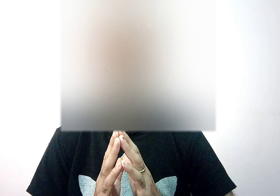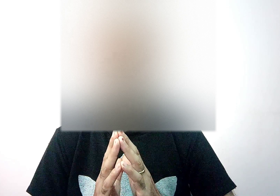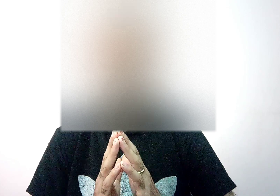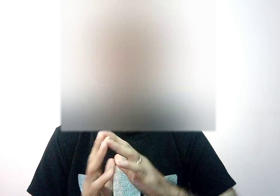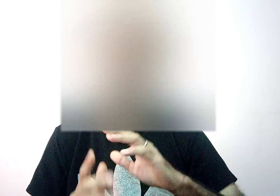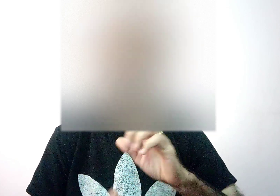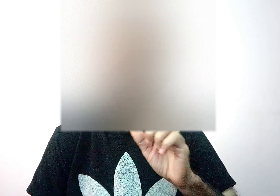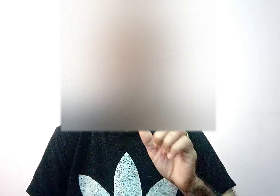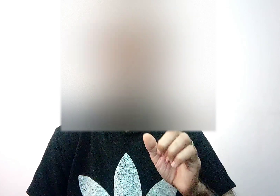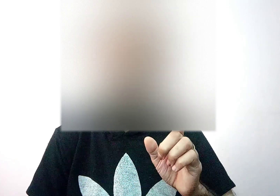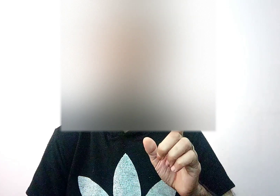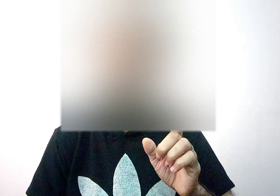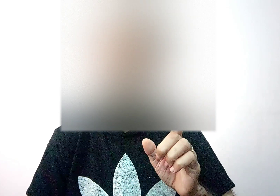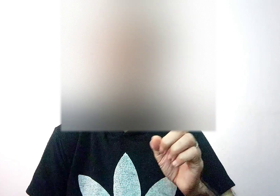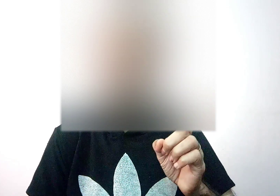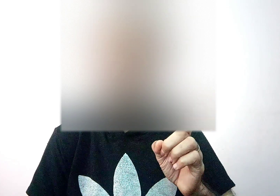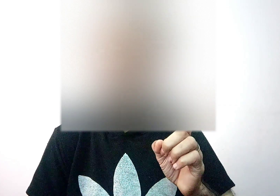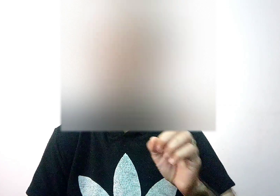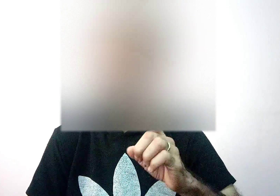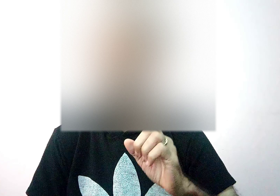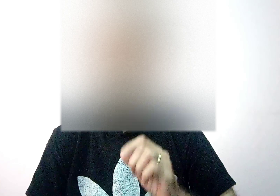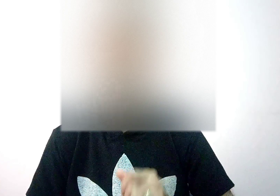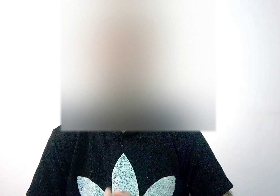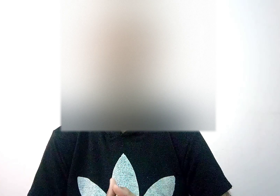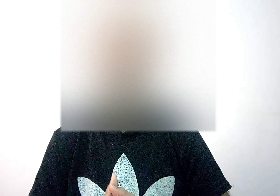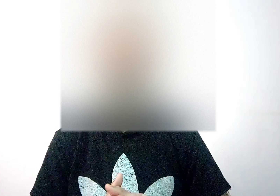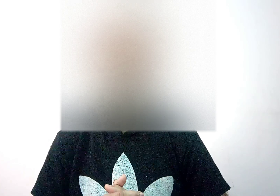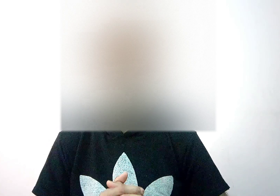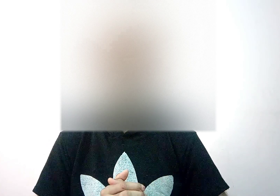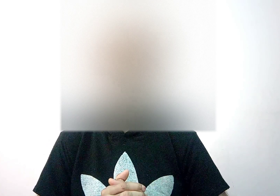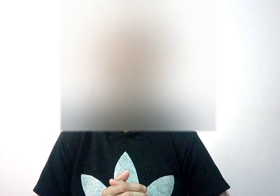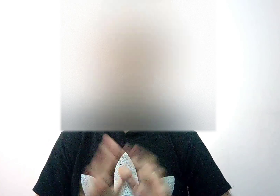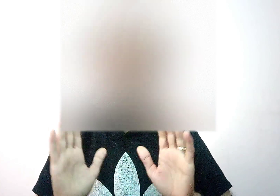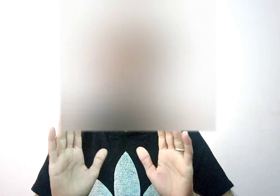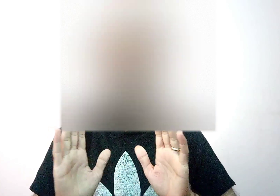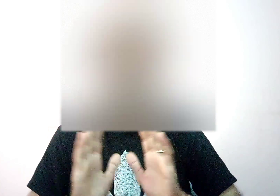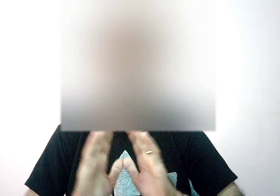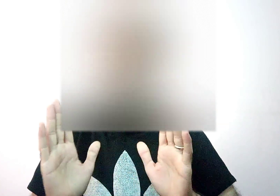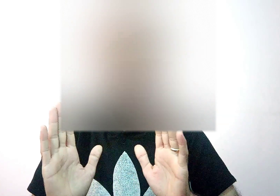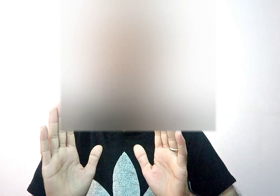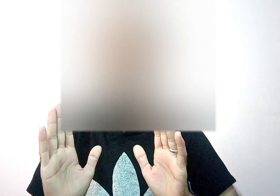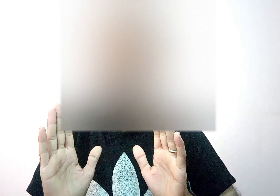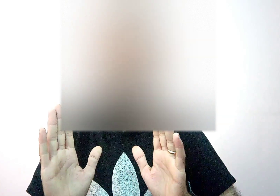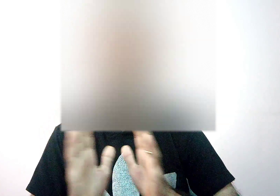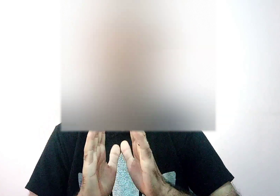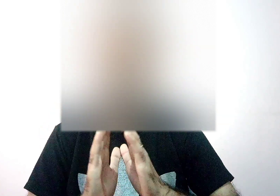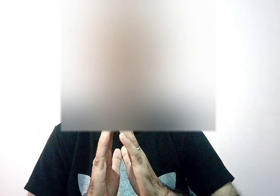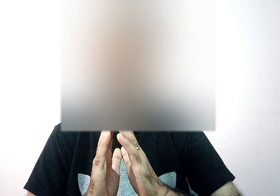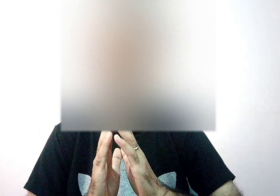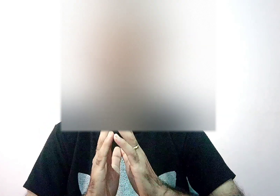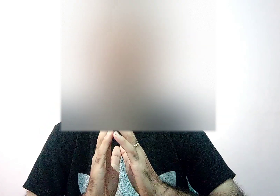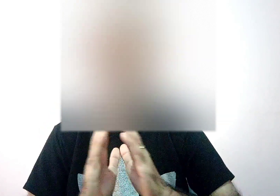يا ترى هيدعم مصر والسودان؟ بالتأكيد. الموقف السوداني واحد. واضح